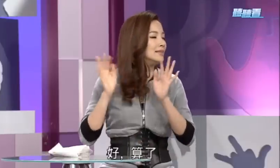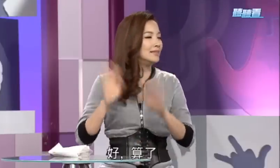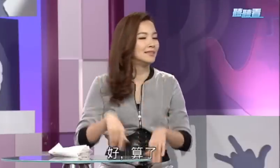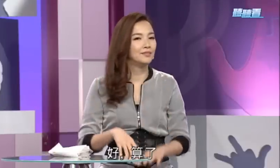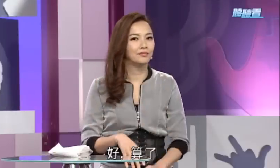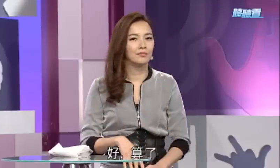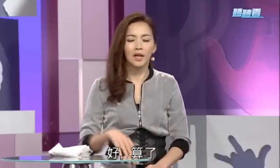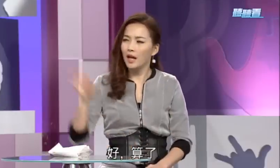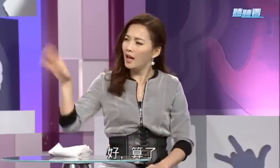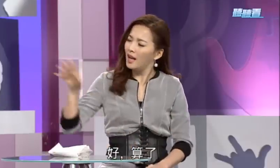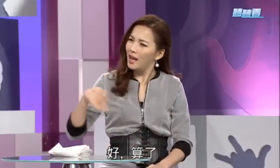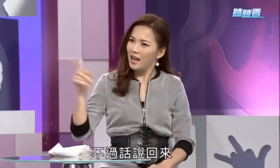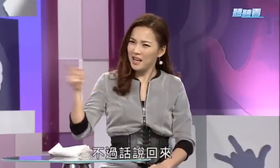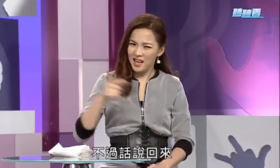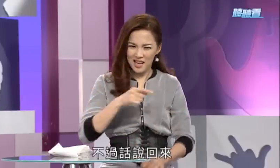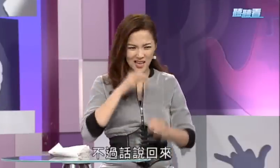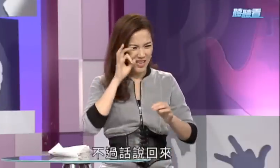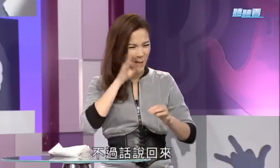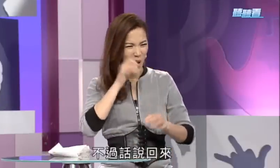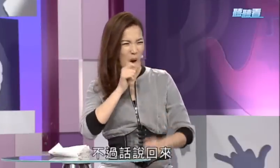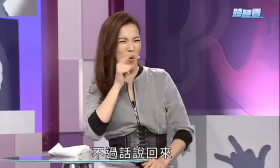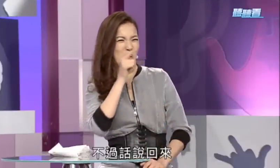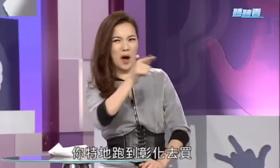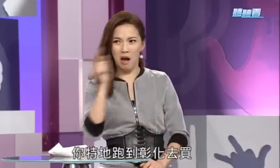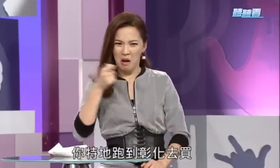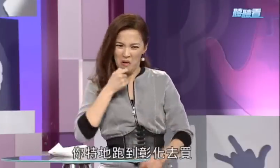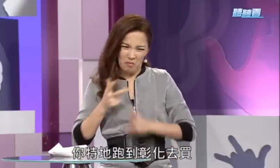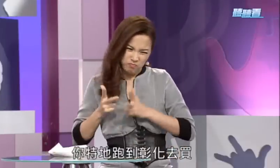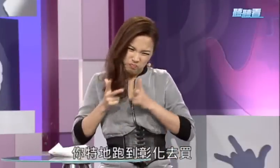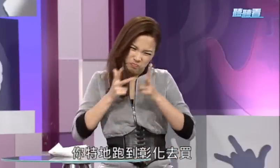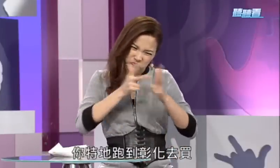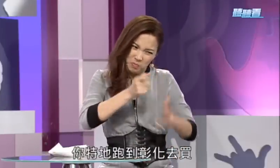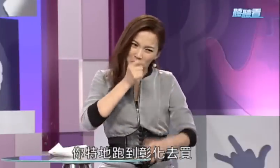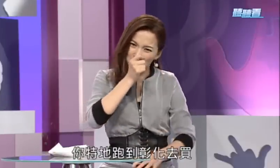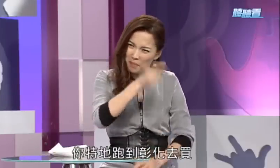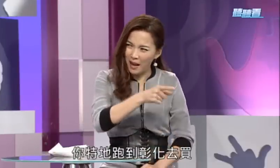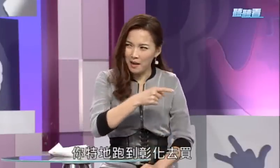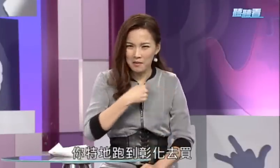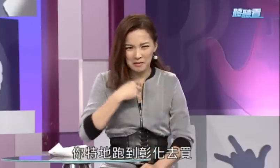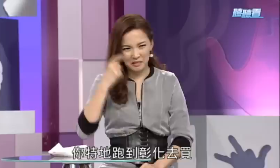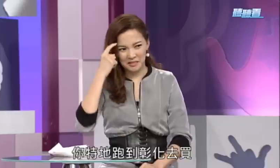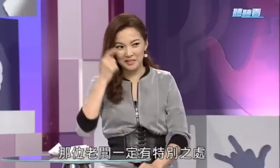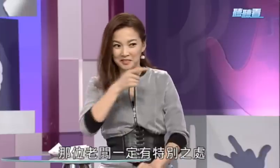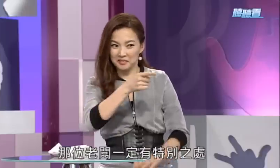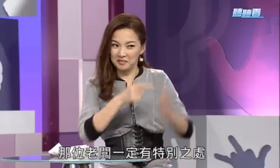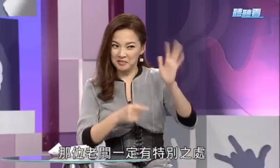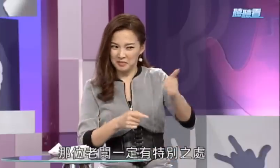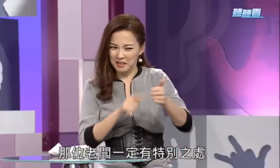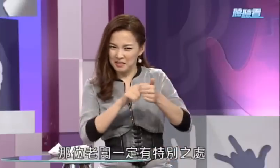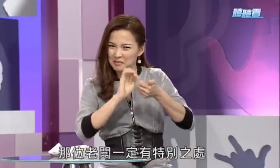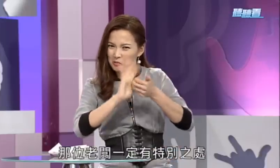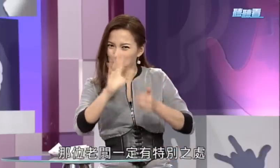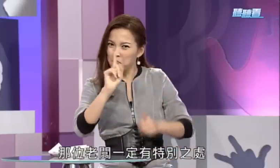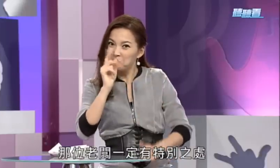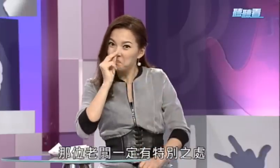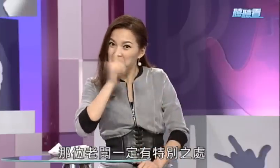好，算了。不过话说回来，你特地跑到彰化去买，那位老板一定有特别之处